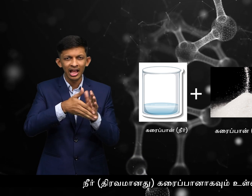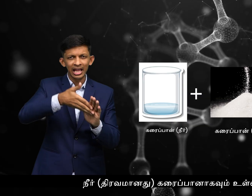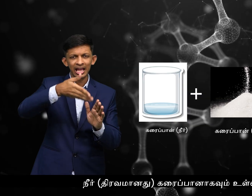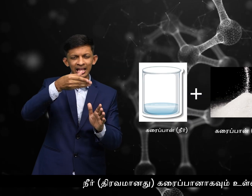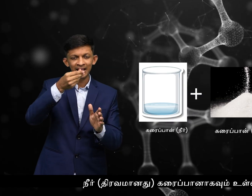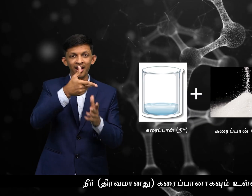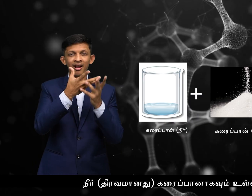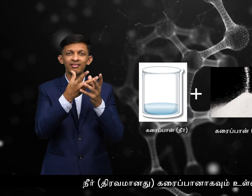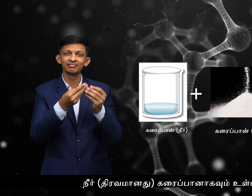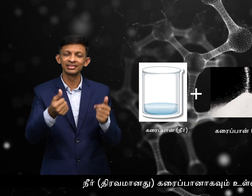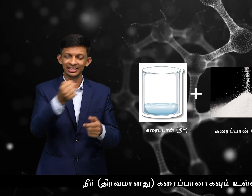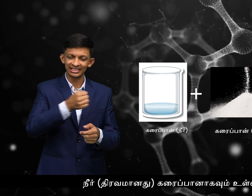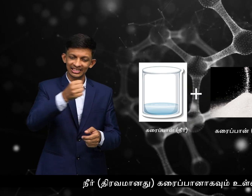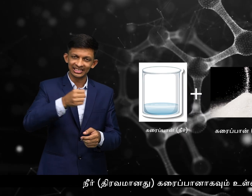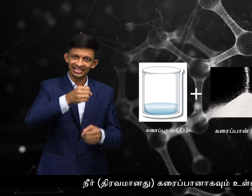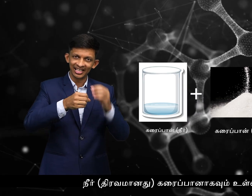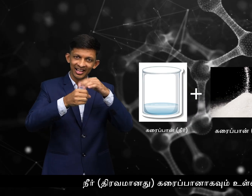திரவமானது கரைப்பானாகவும் உள்ளது.